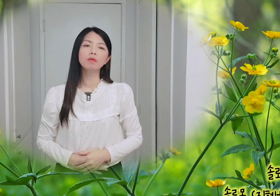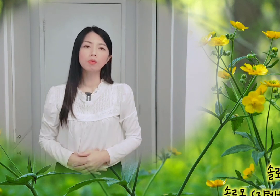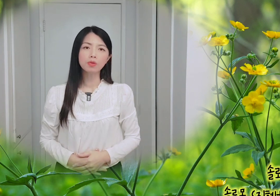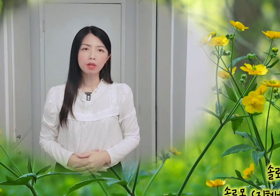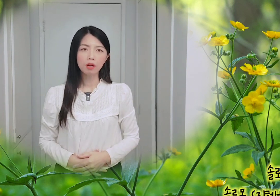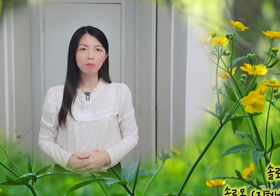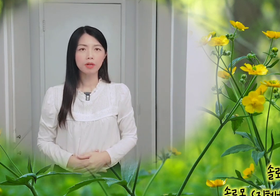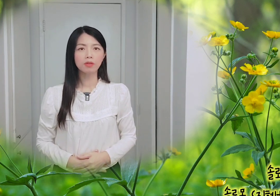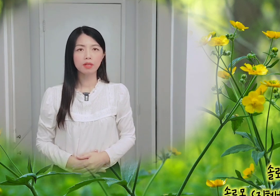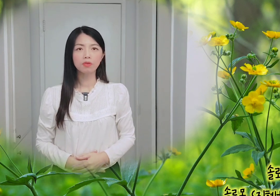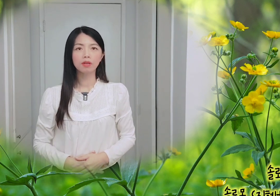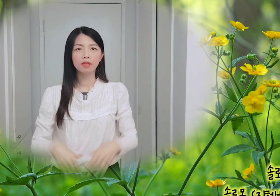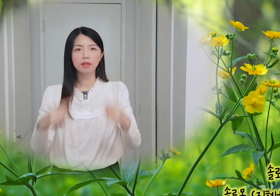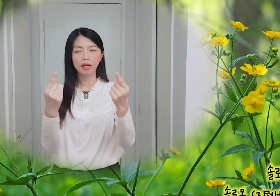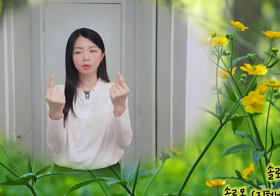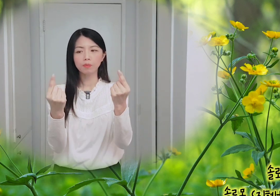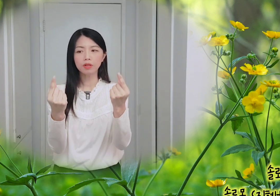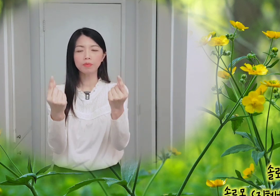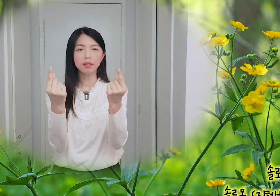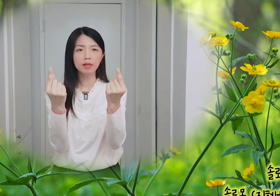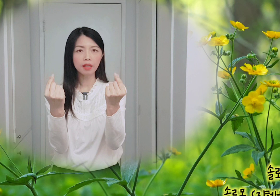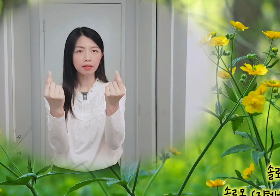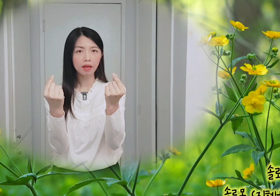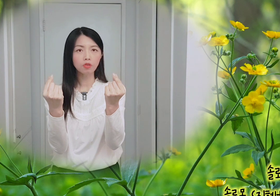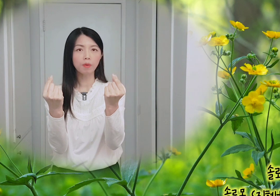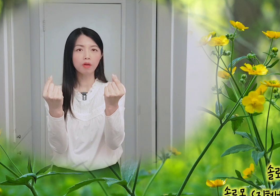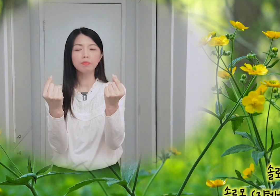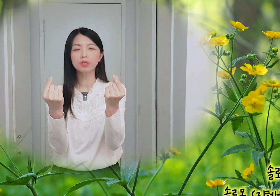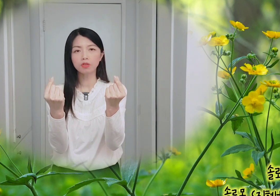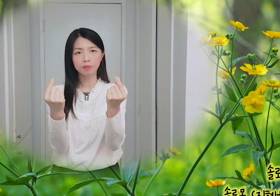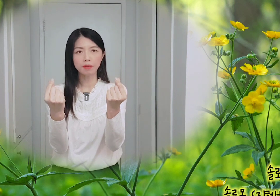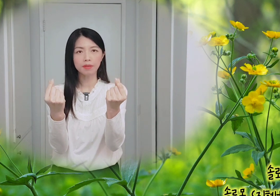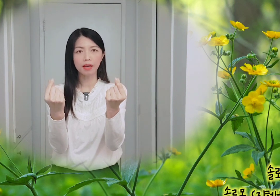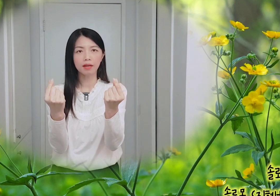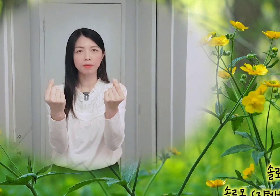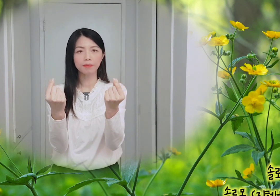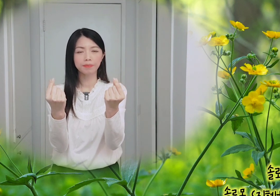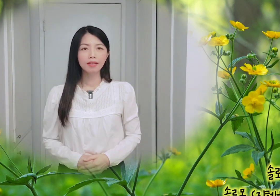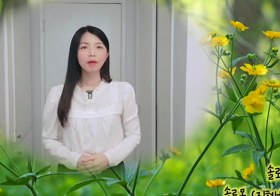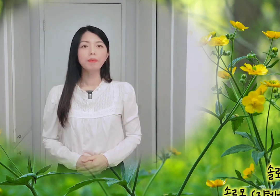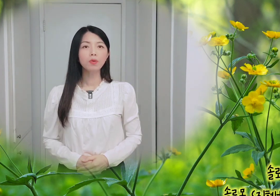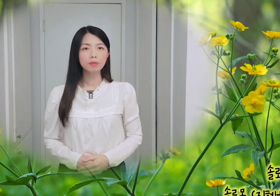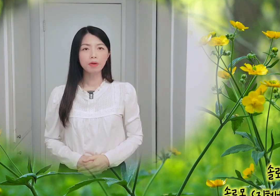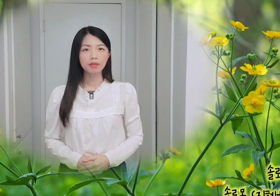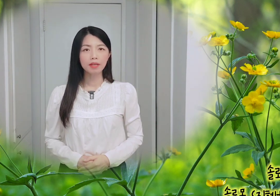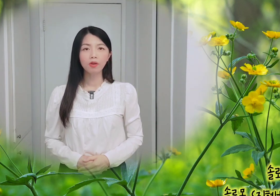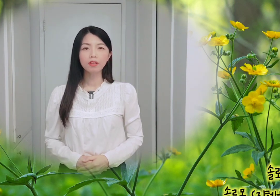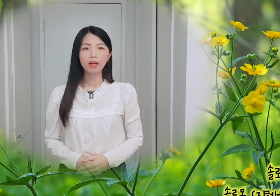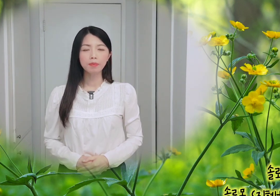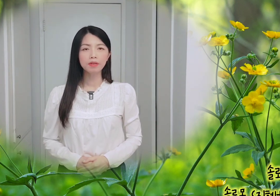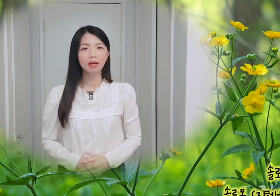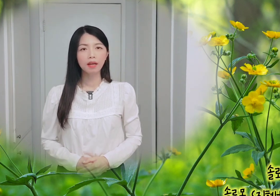솔로몬처럼, 뭐뭐처럼 이런 뜻의 수어는 양손 엄지검지를 탁탁 2번 붙여주시면 됩니다. 답하고